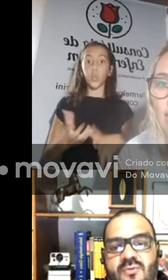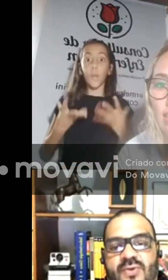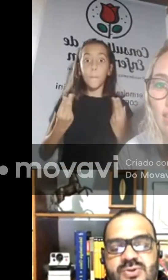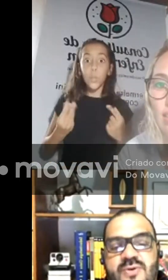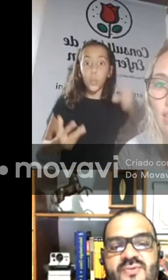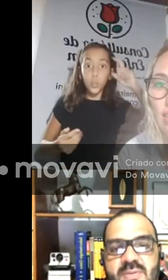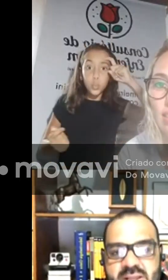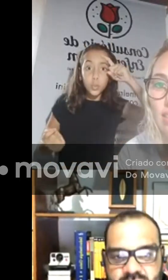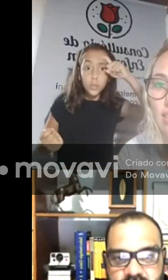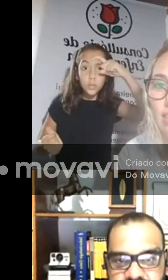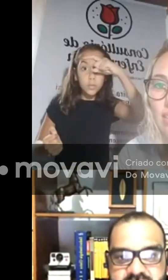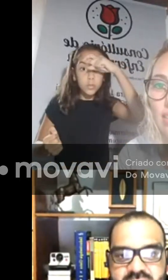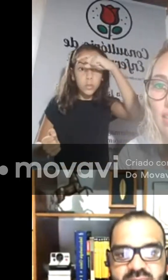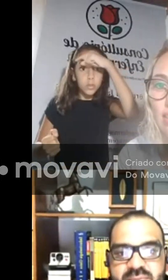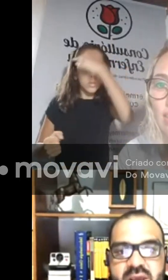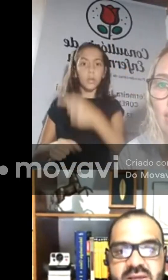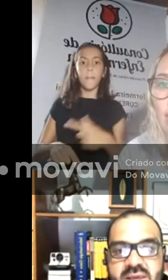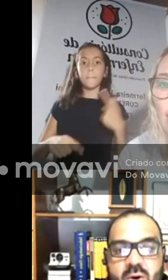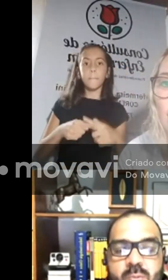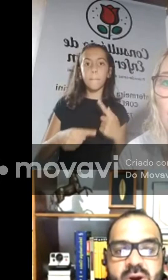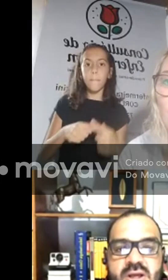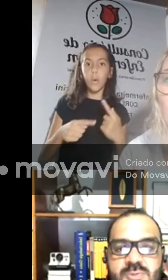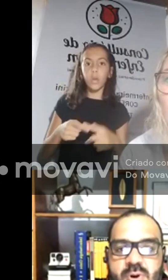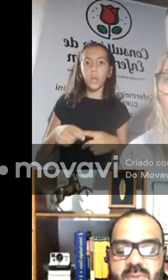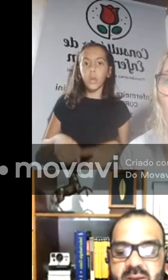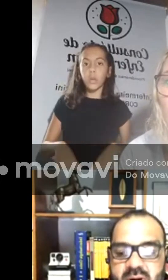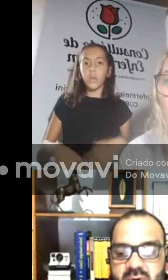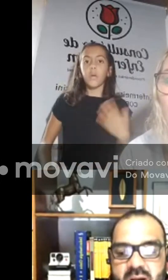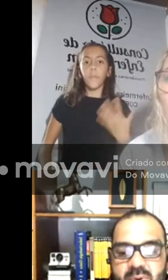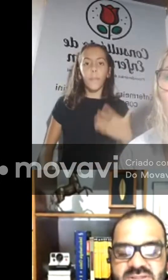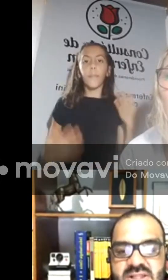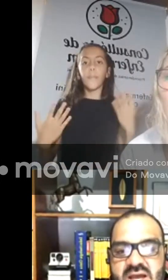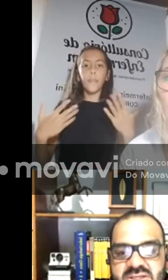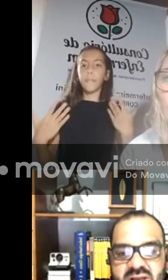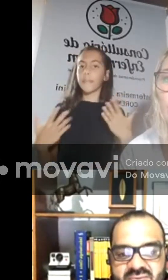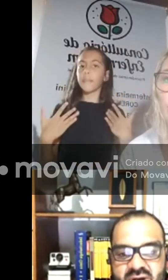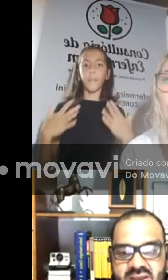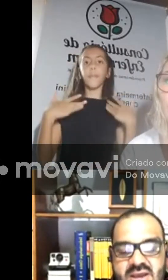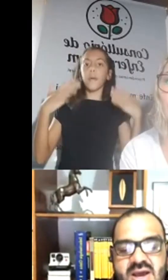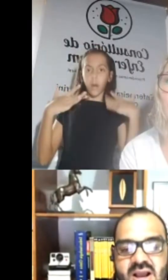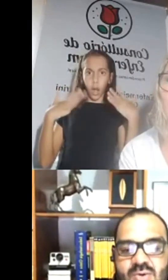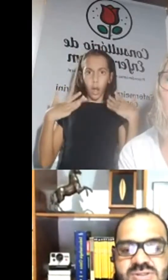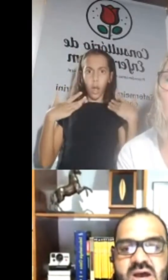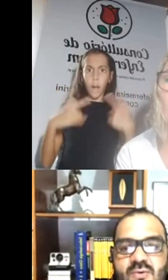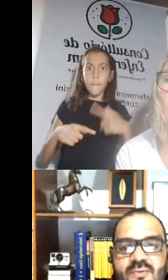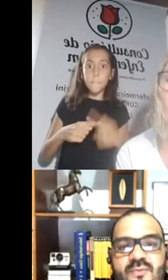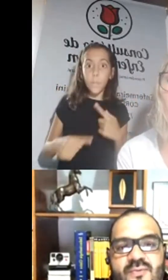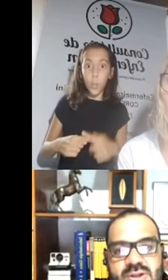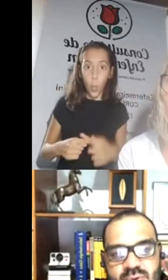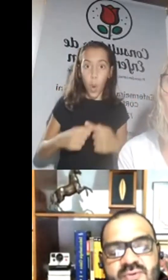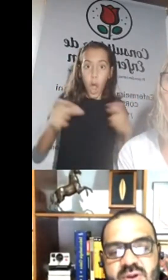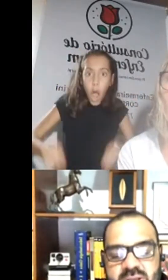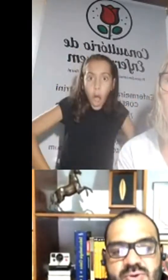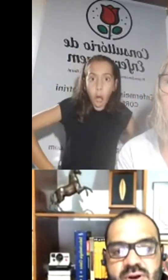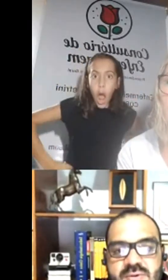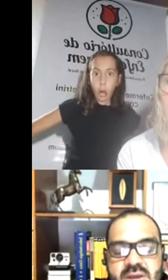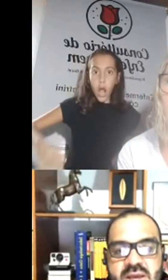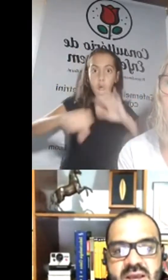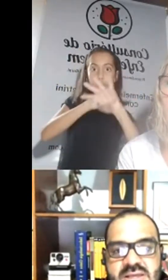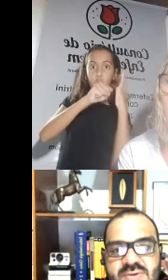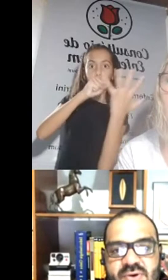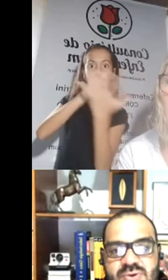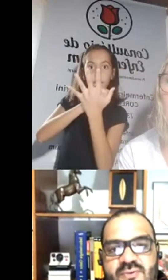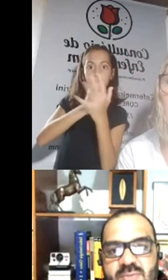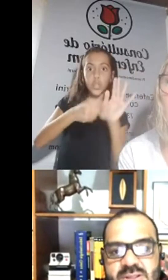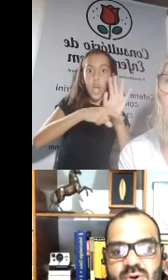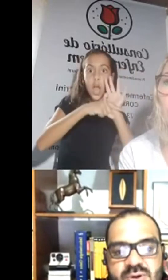ter um fator inflamatório, né? Que é o grande problema. A obesidade ele vai causar um fator inflamatório.